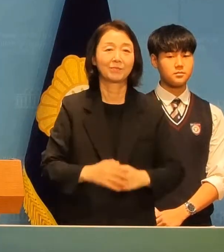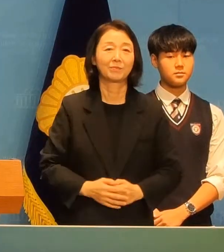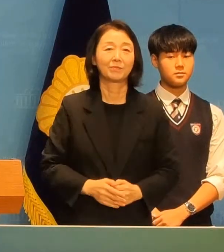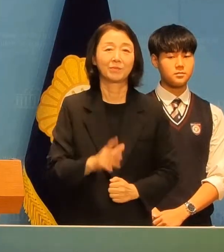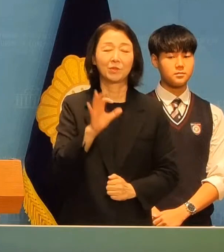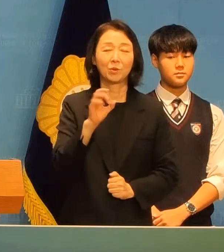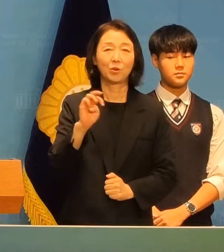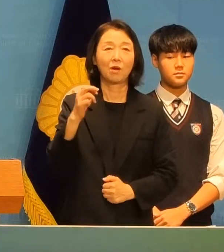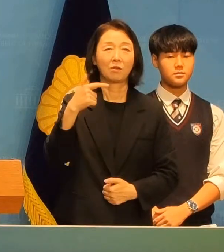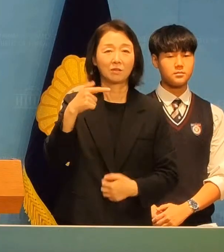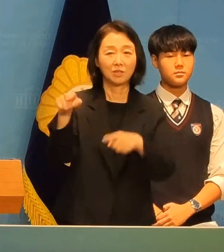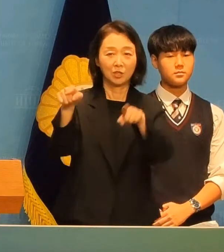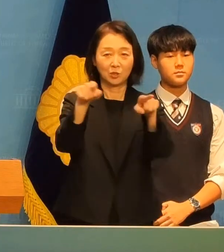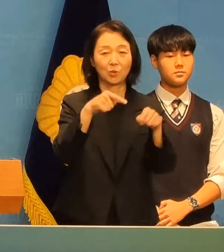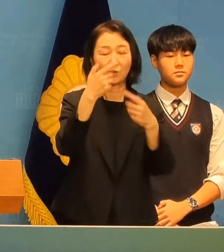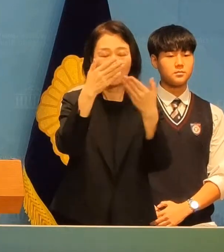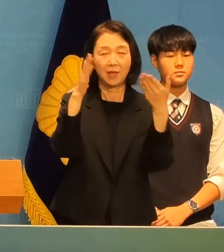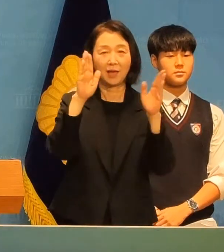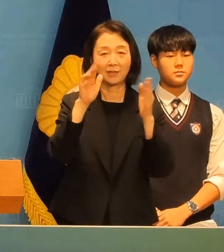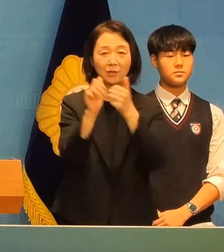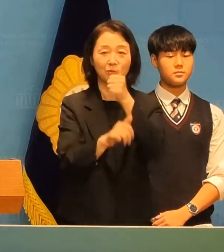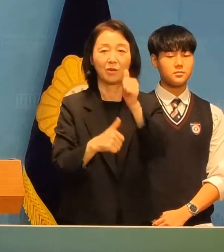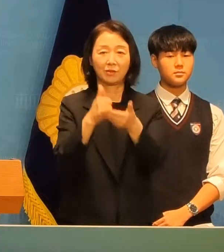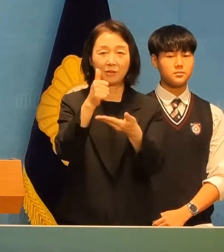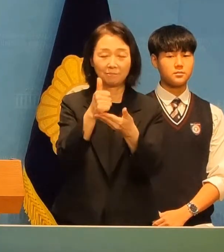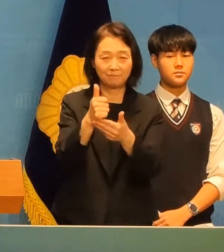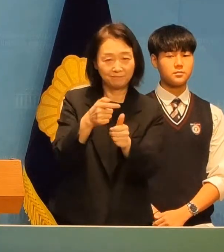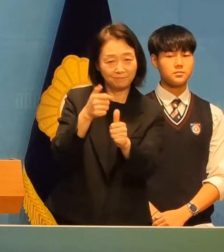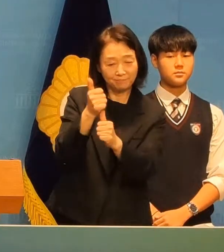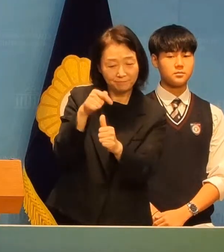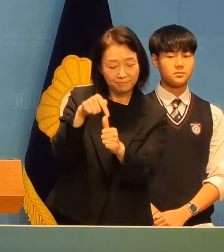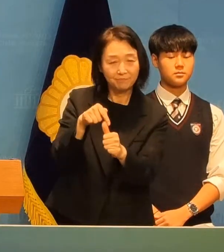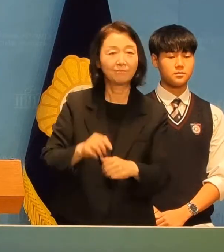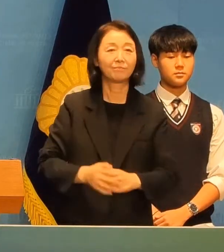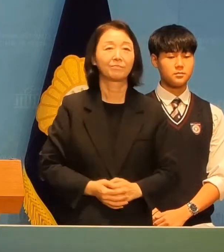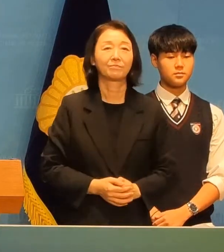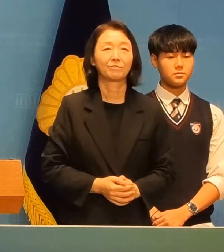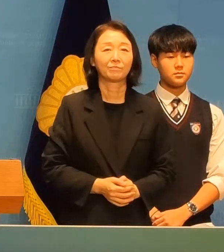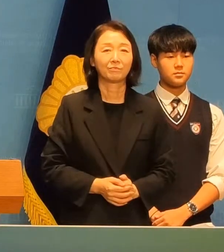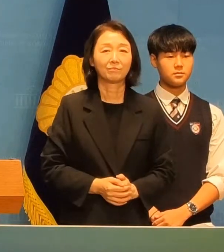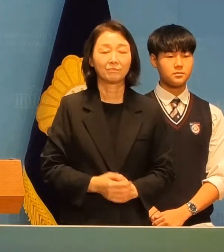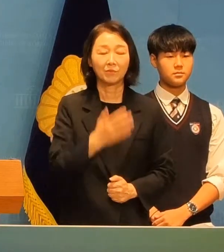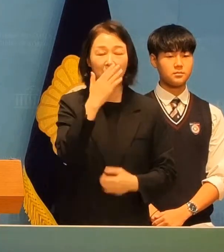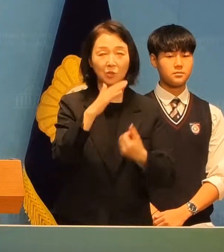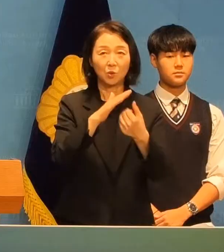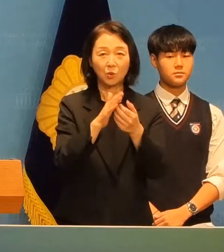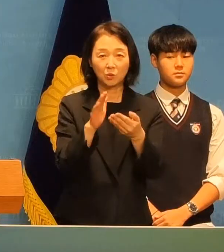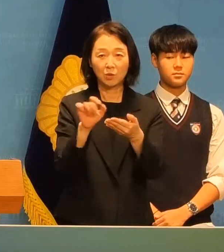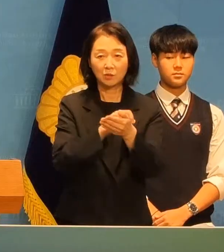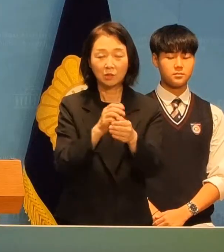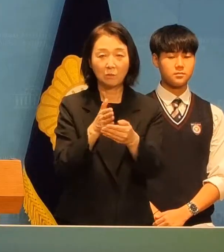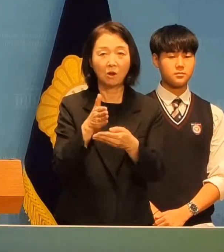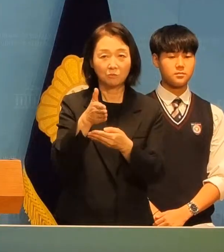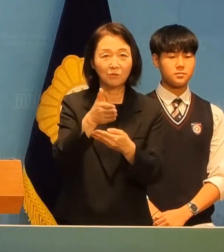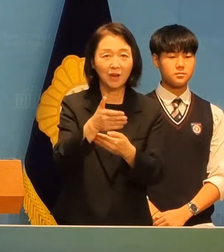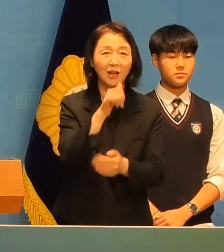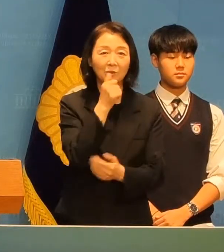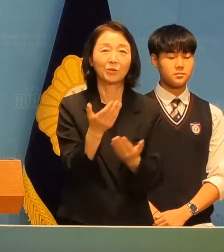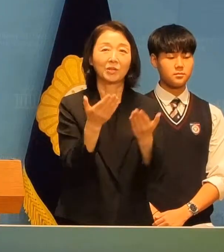오연지 전국대학생위원회 수석대변인 함께해 주셨습니다. 네, 다음은 청소년특별분과 소개입니다.